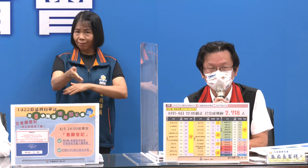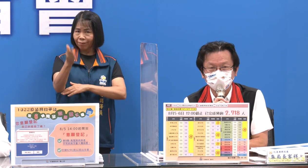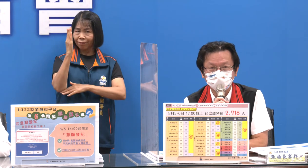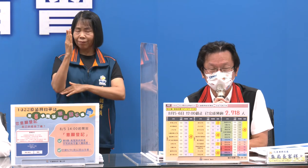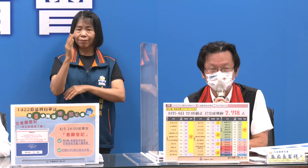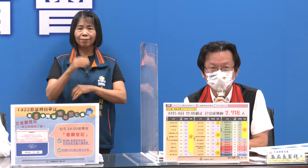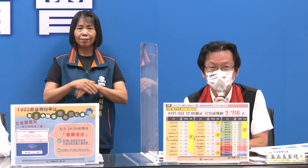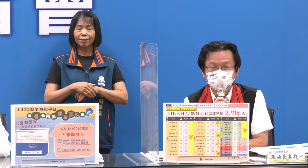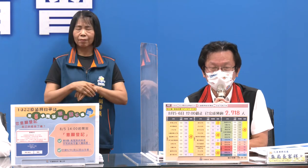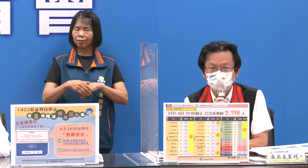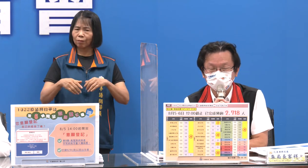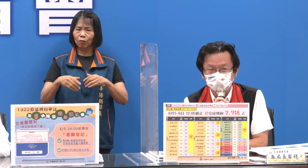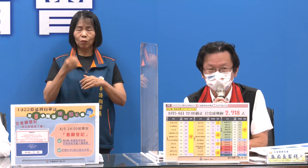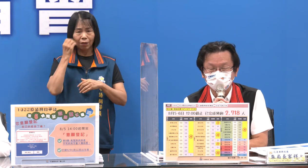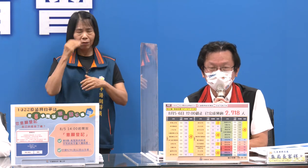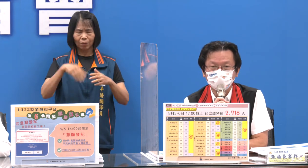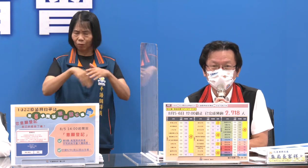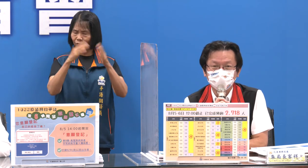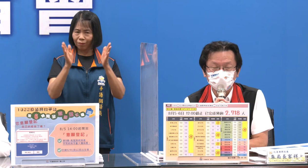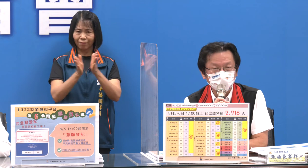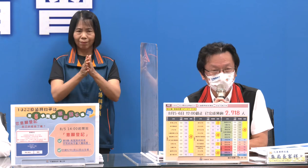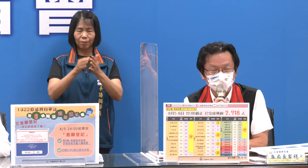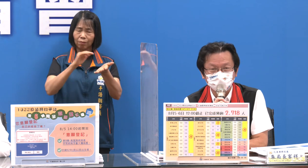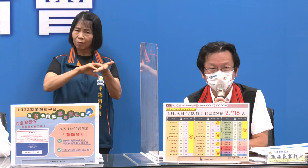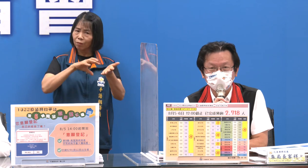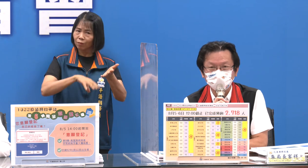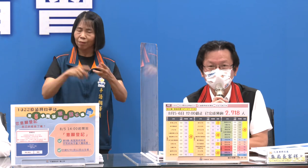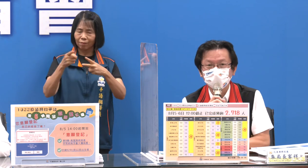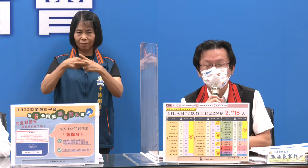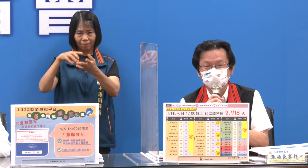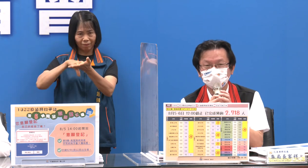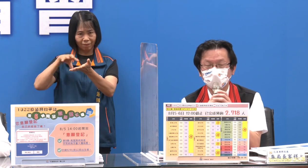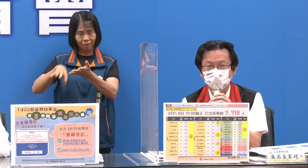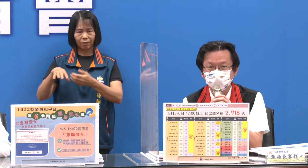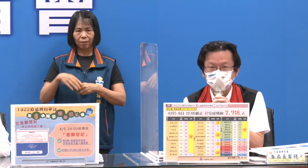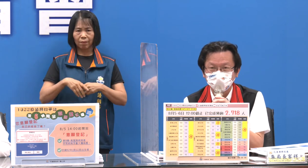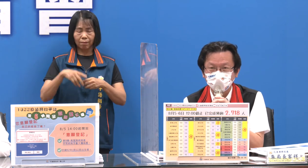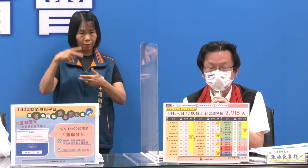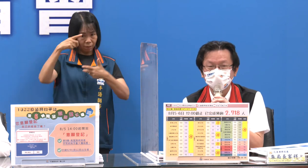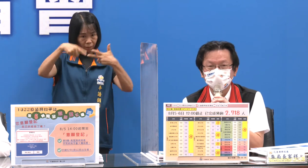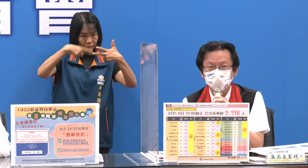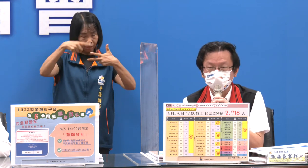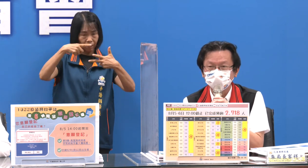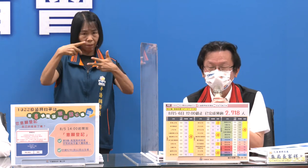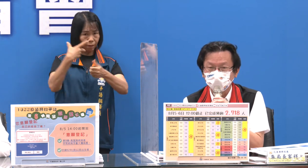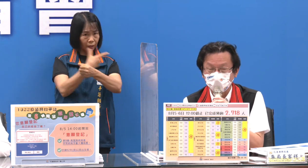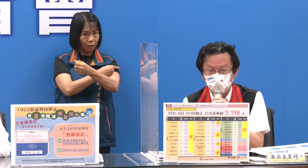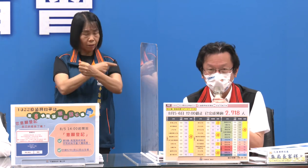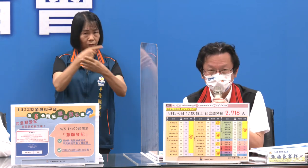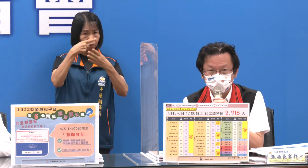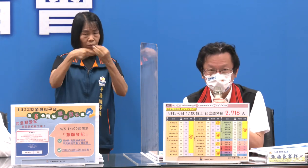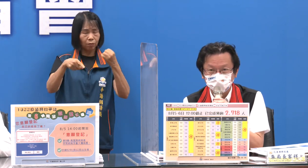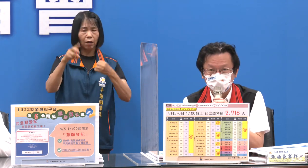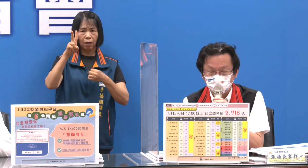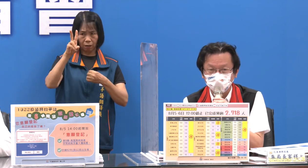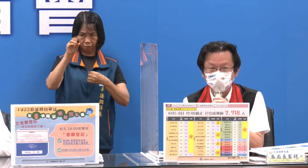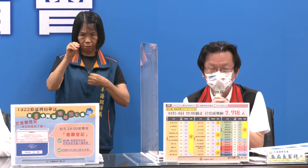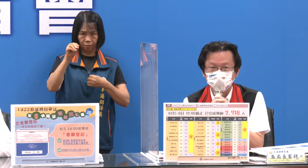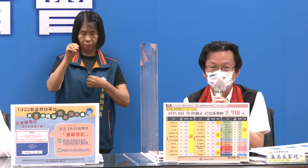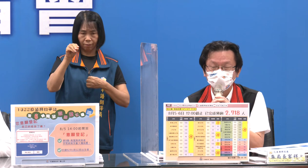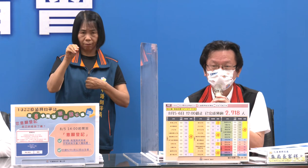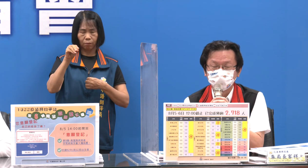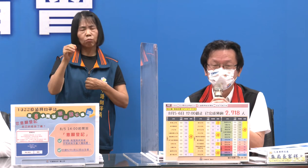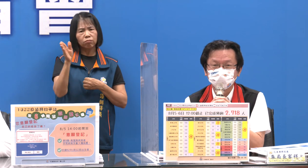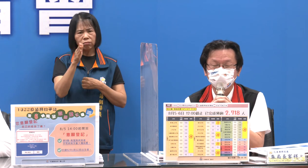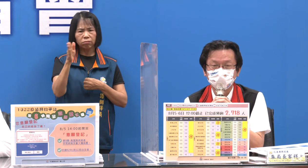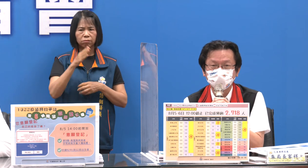花莲县整个医疗院所，它每个礼拜可以施打疫苗的量将近是两万人